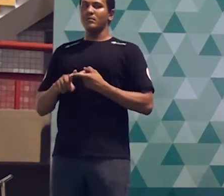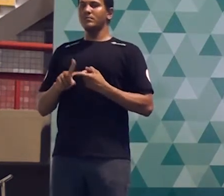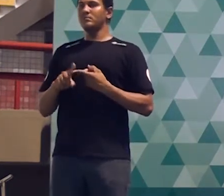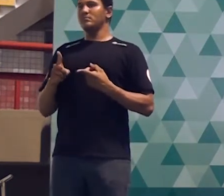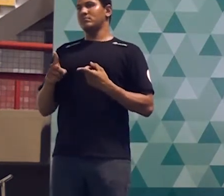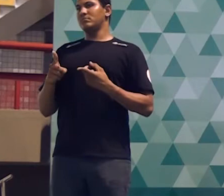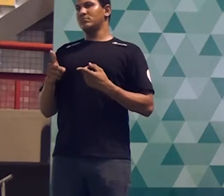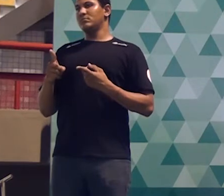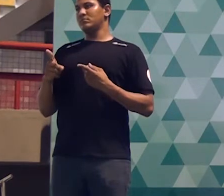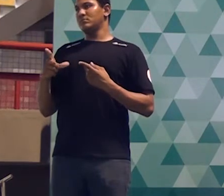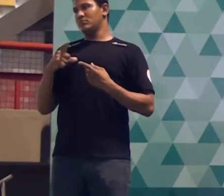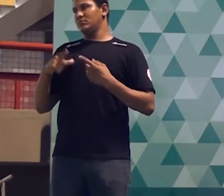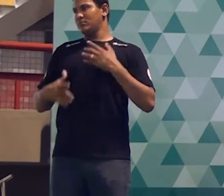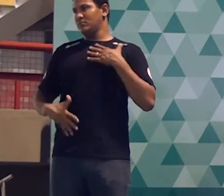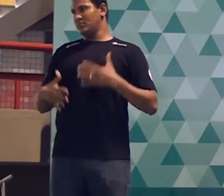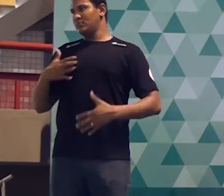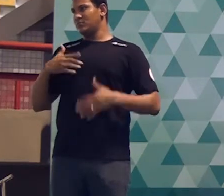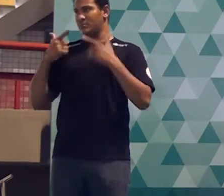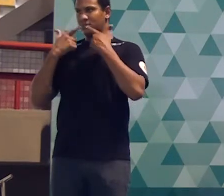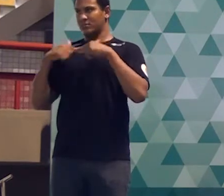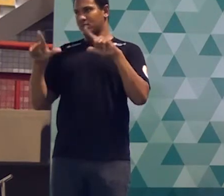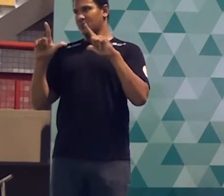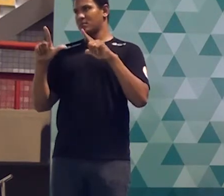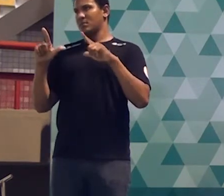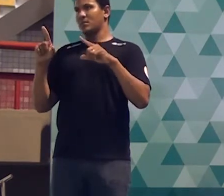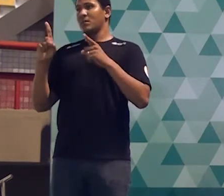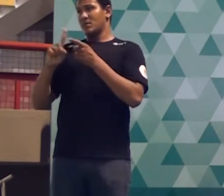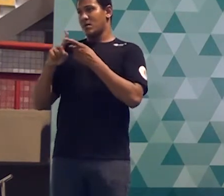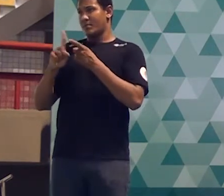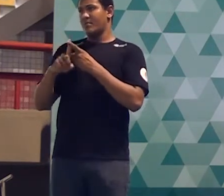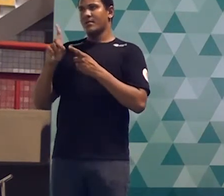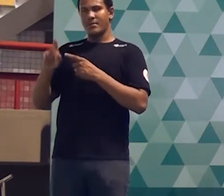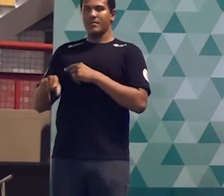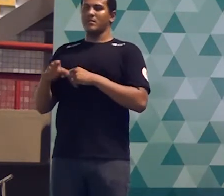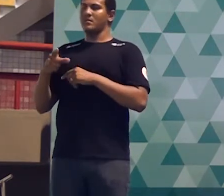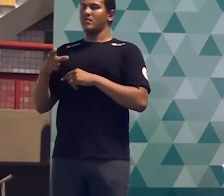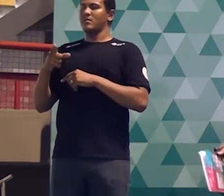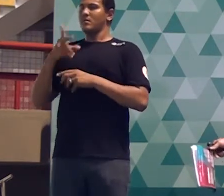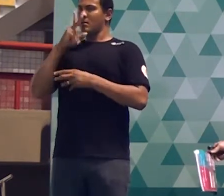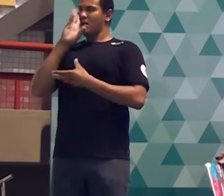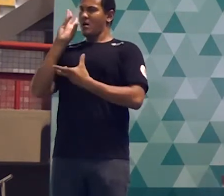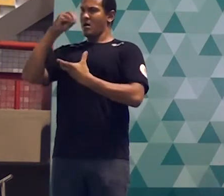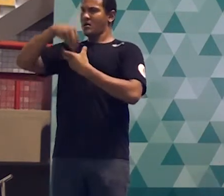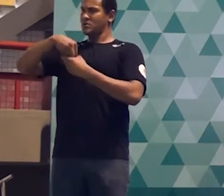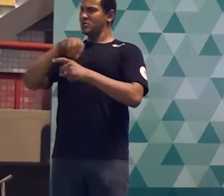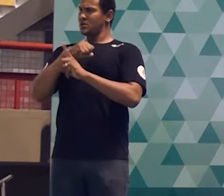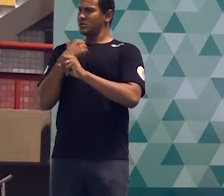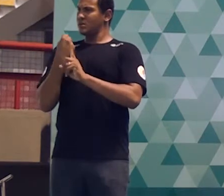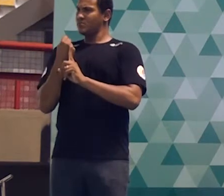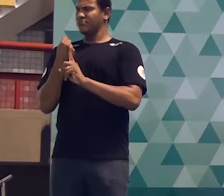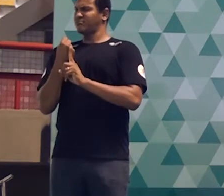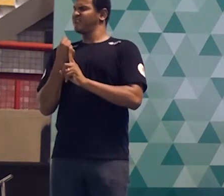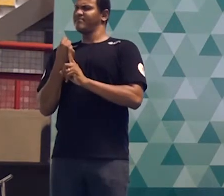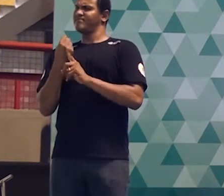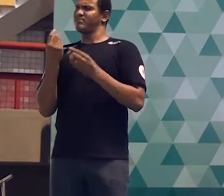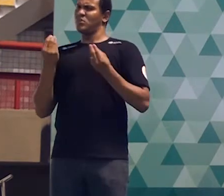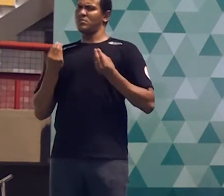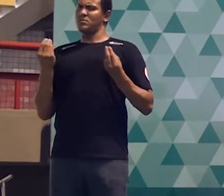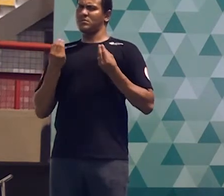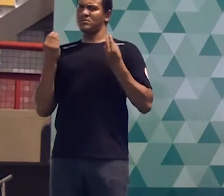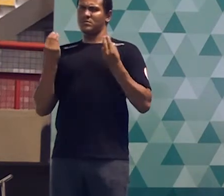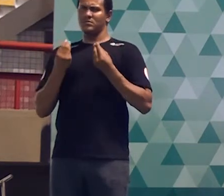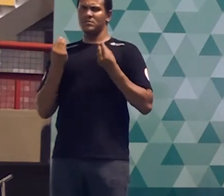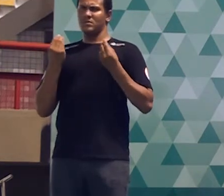para a própria vida, e ela é integradora social. Professor, como é isso? Como é